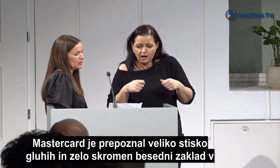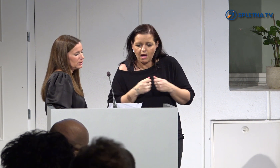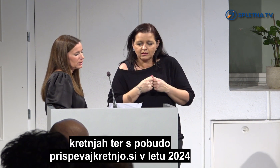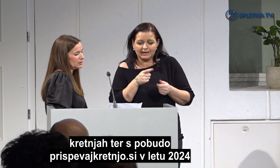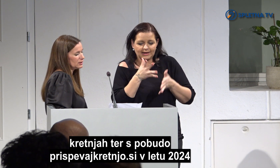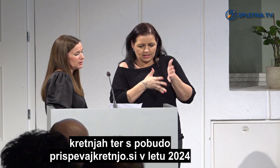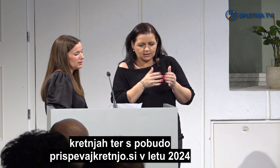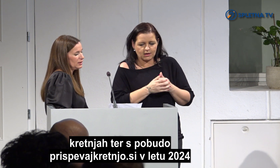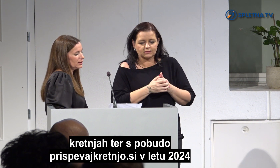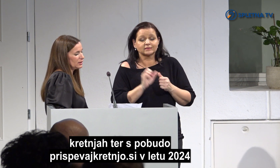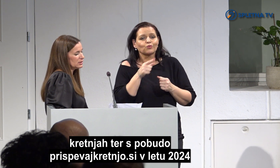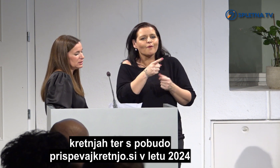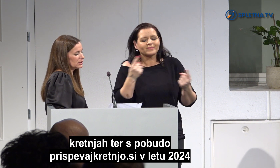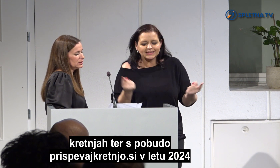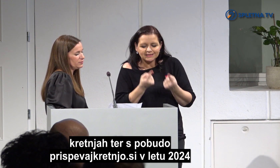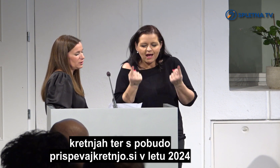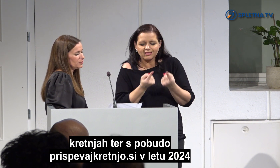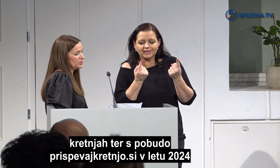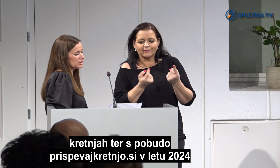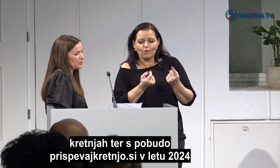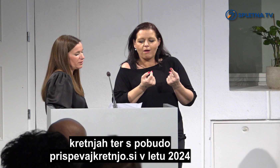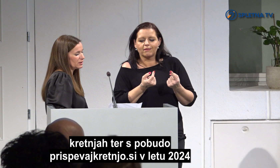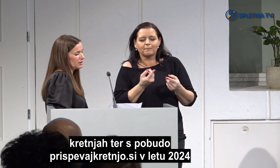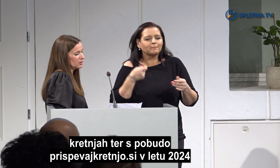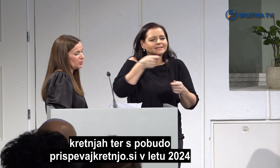v kretnjah ter z iniciativo